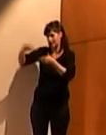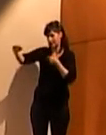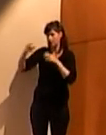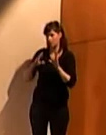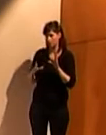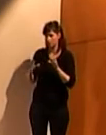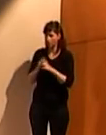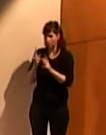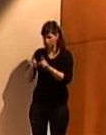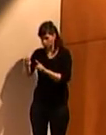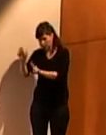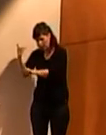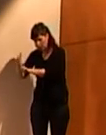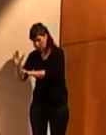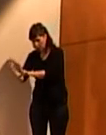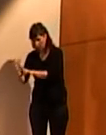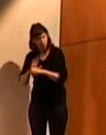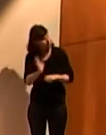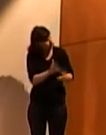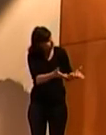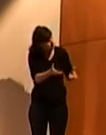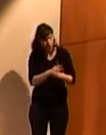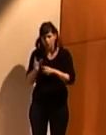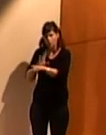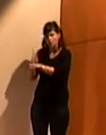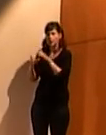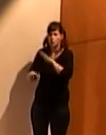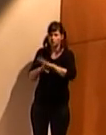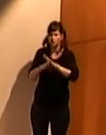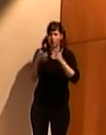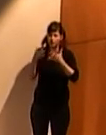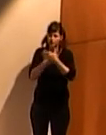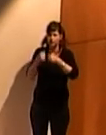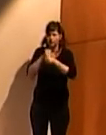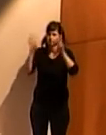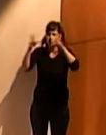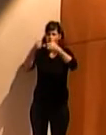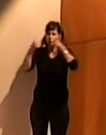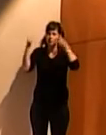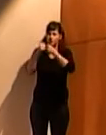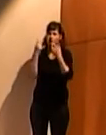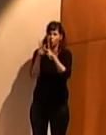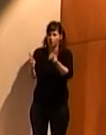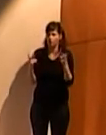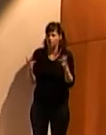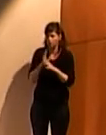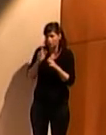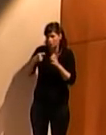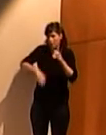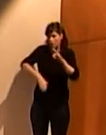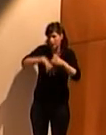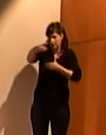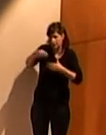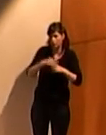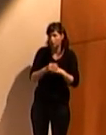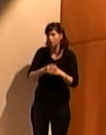Enfin, tu veux peut-être répondre à la question. C'est vrai que c'était plutôt du mobilier urbain. Oui. Et bon, après, voilà, ça a peut-être paru très